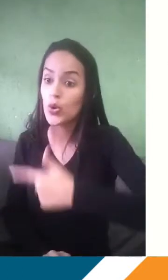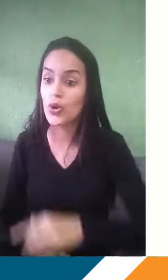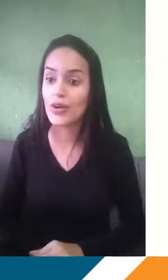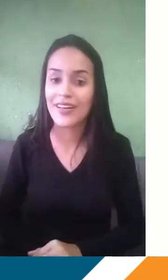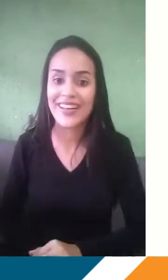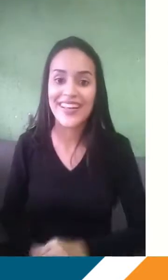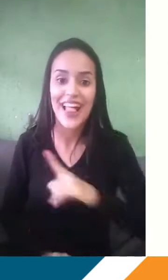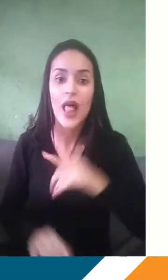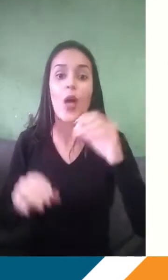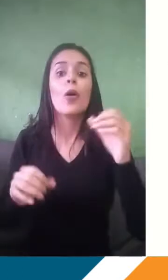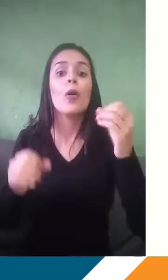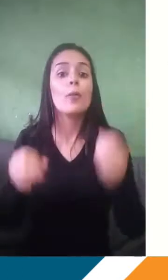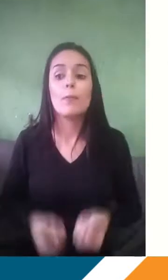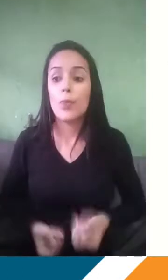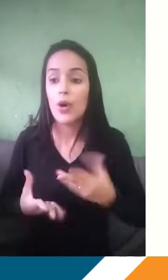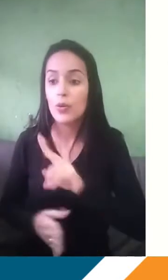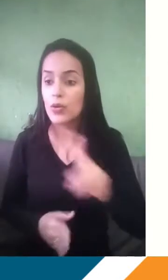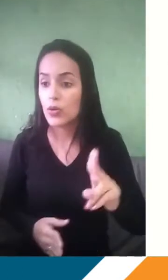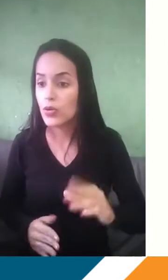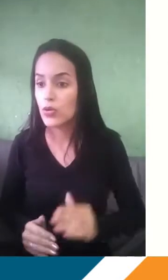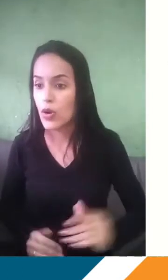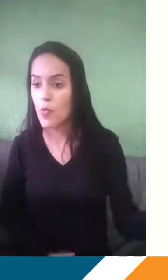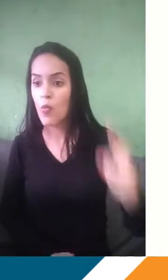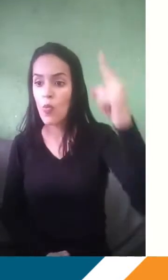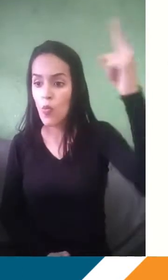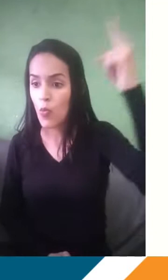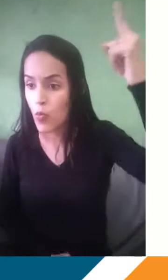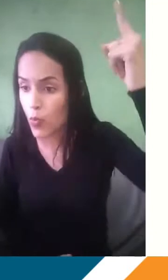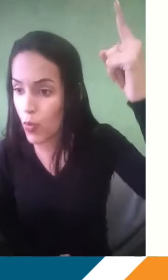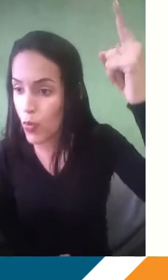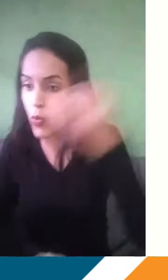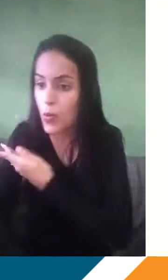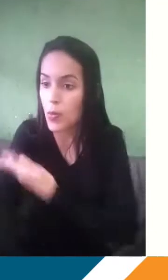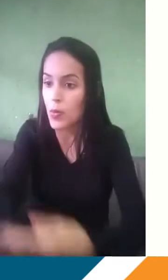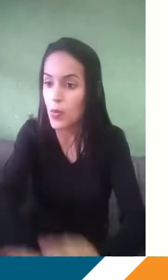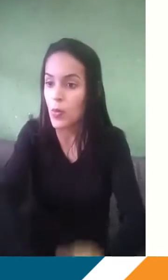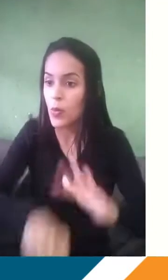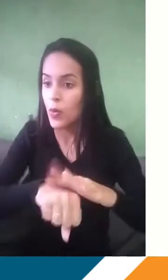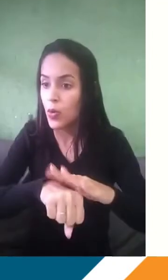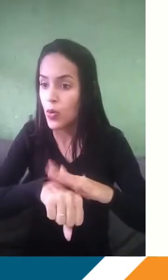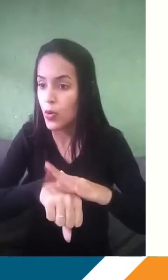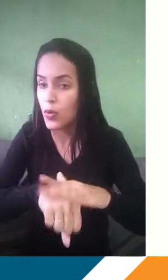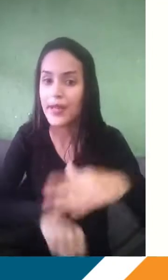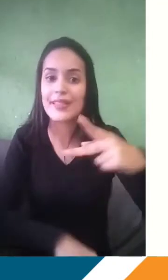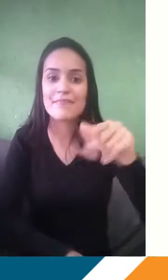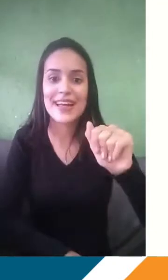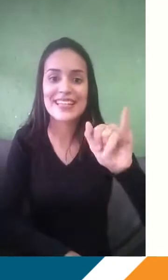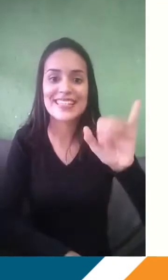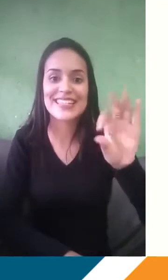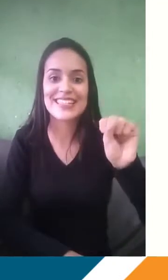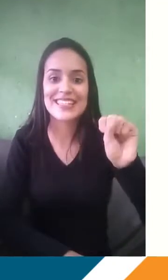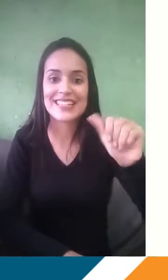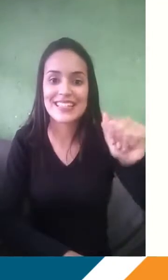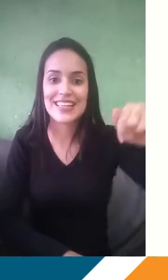Paisagem. Em seus pulmões, as asterídeas e os percevejos se balançam. Os micróbios se